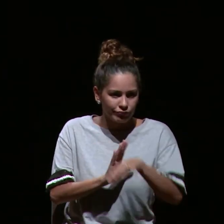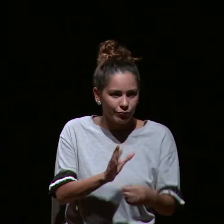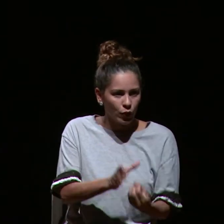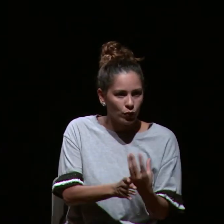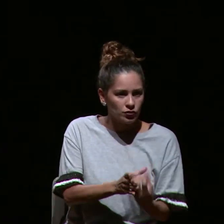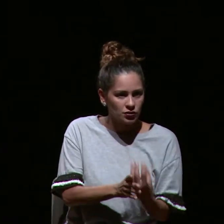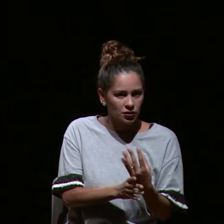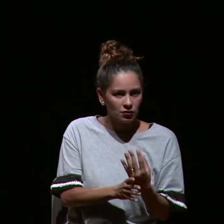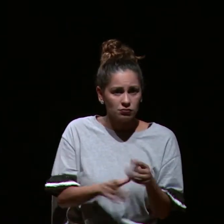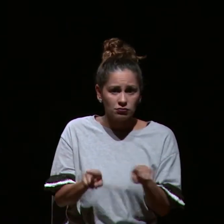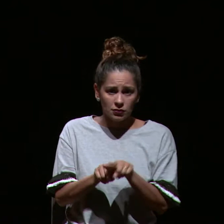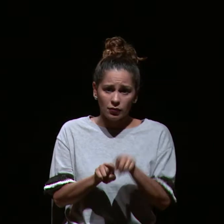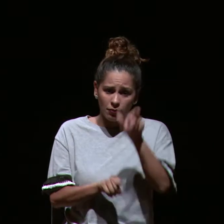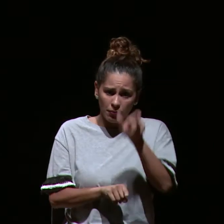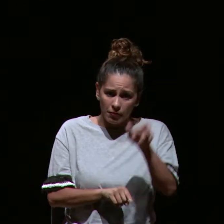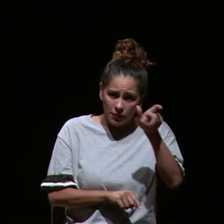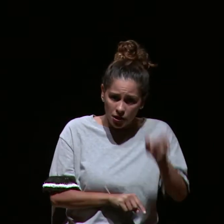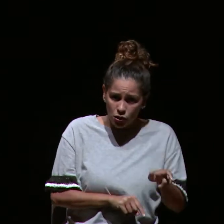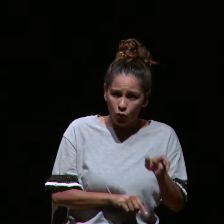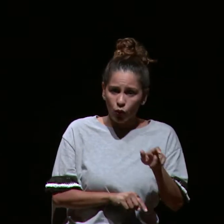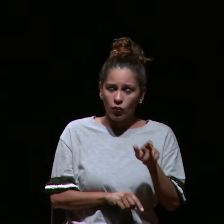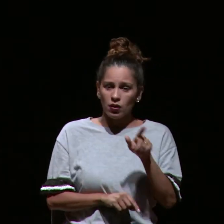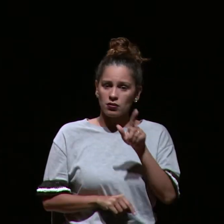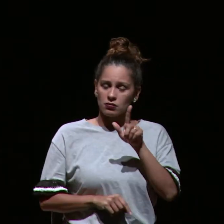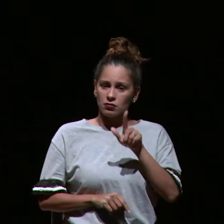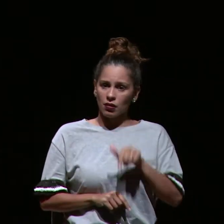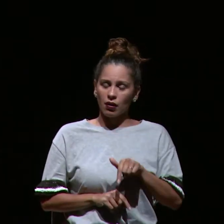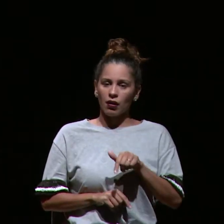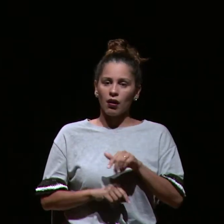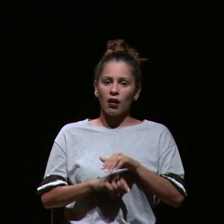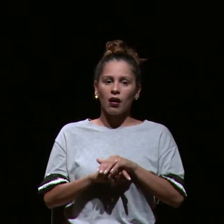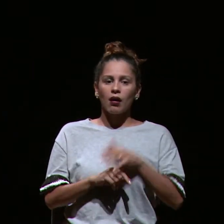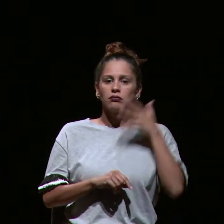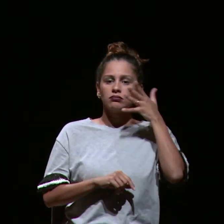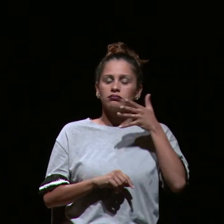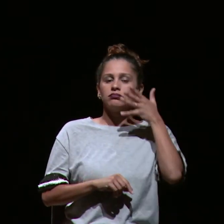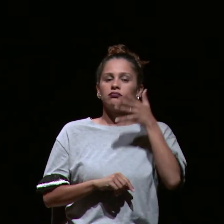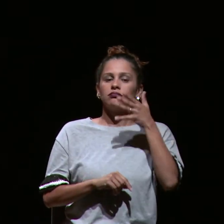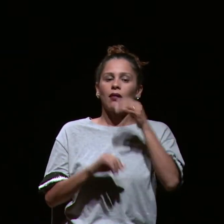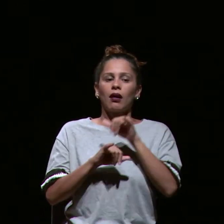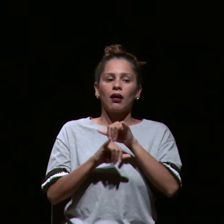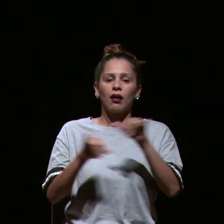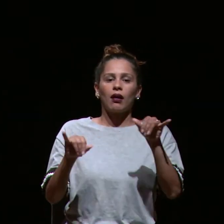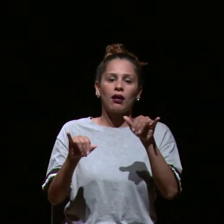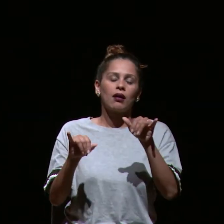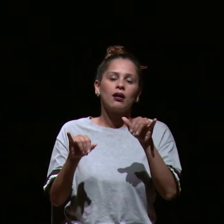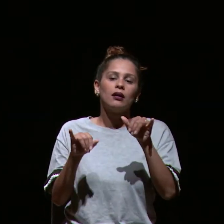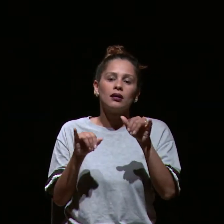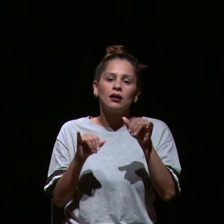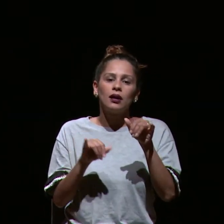dessas culturas, que se veem selecionados como porta-vozes destas manifestações.